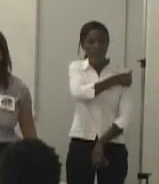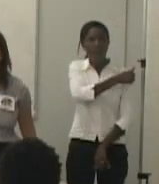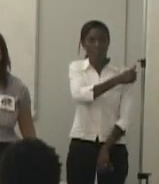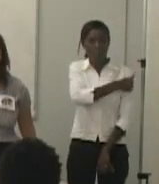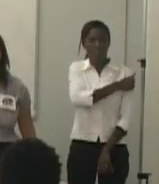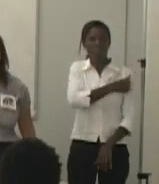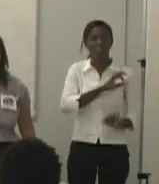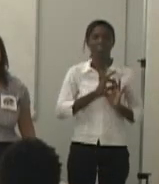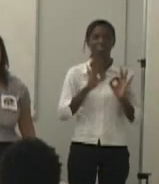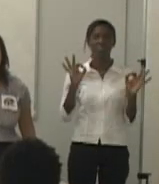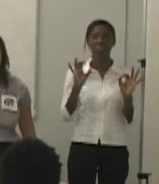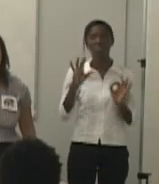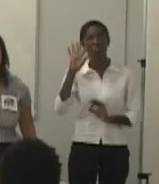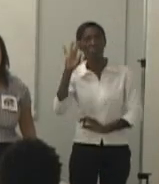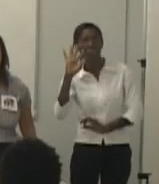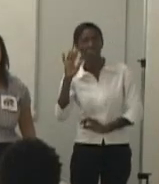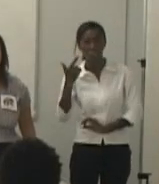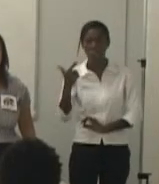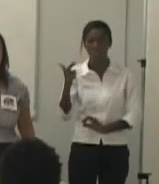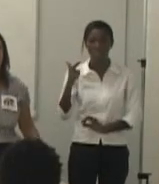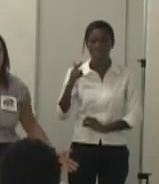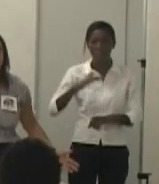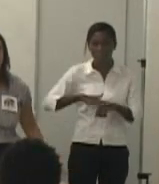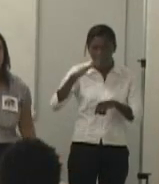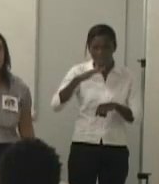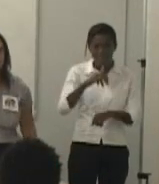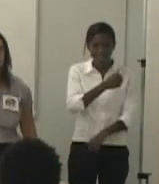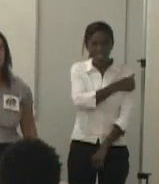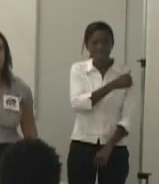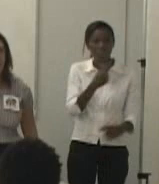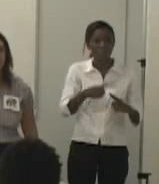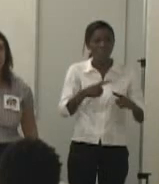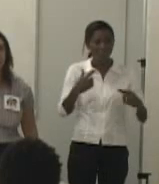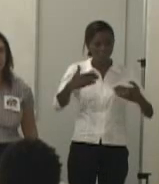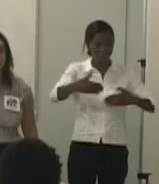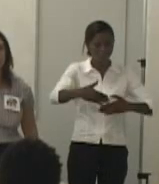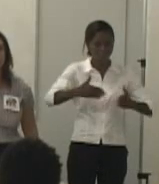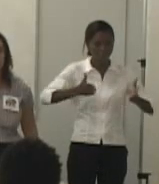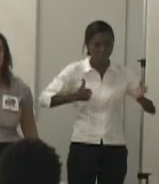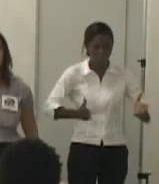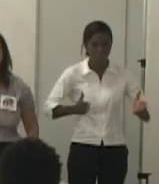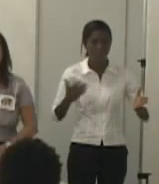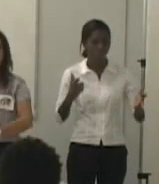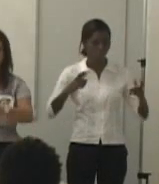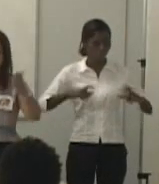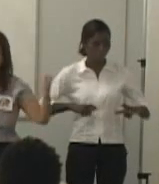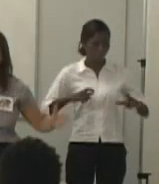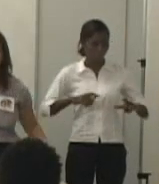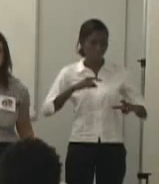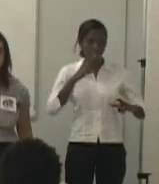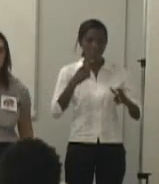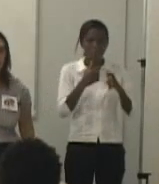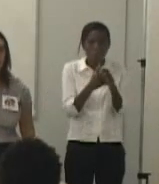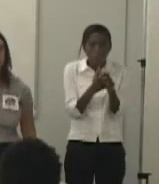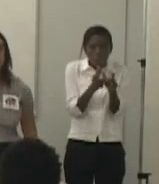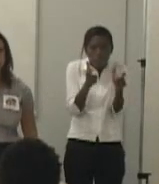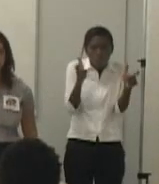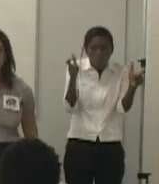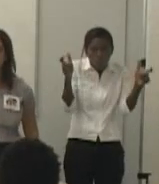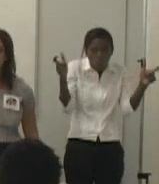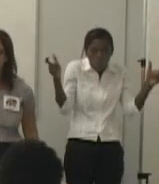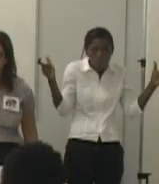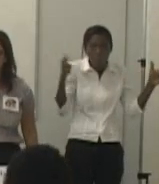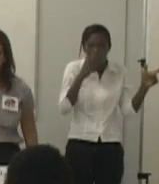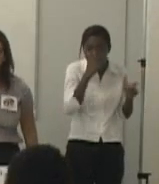eu imagino que só não tenham mais alunos aqui porque não há um espaço adequado para que eles estejam aqui lotando o auditório